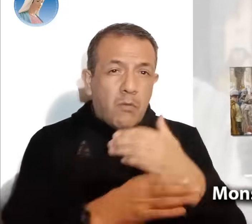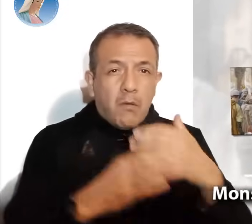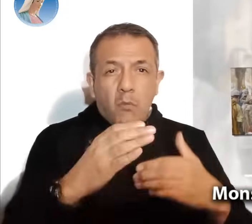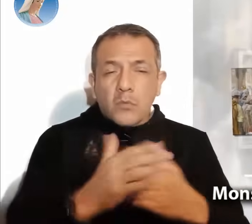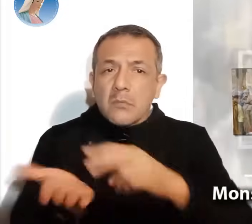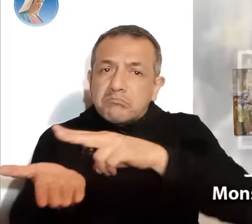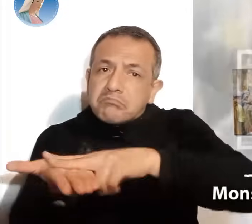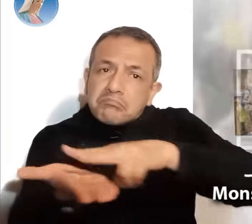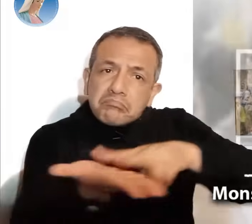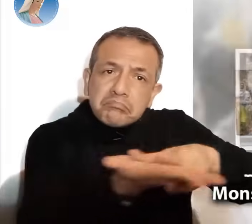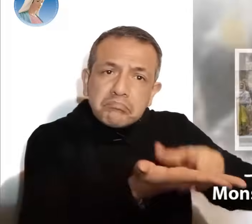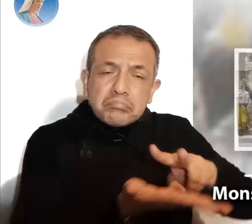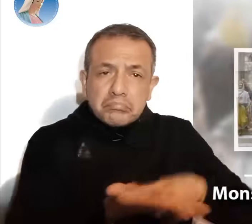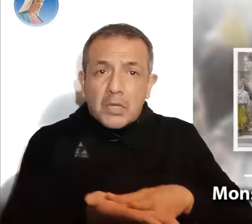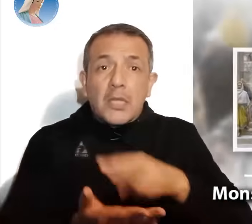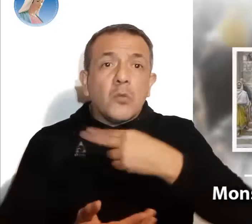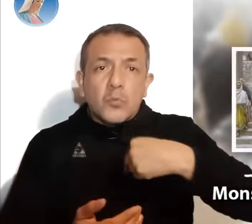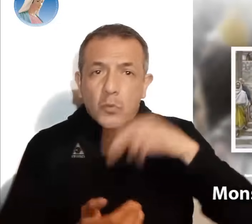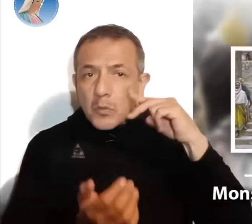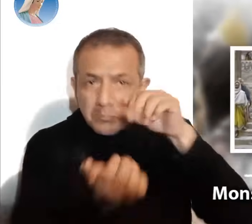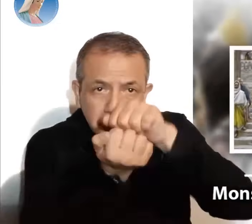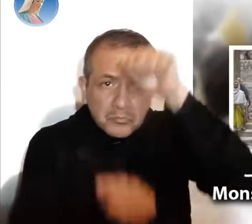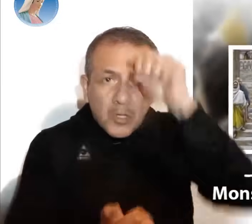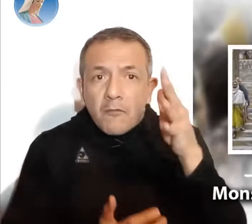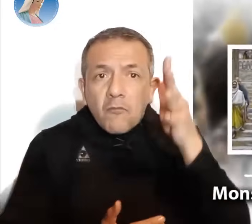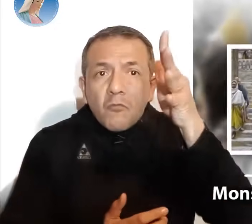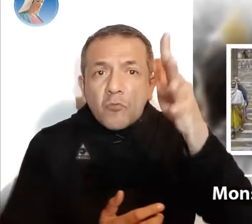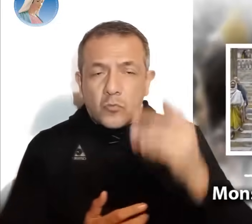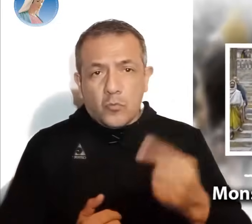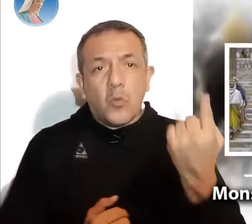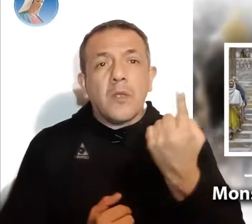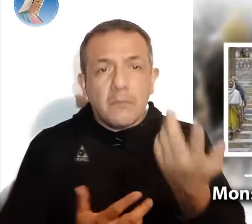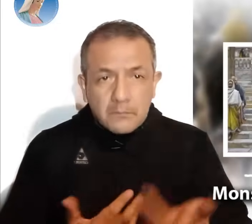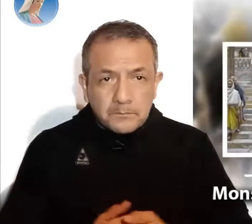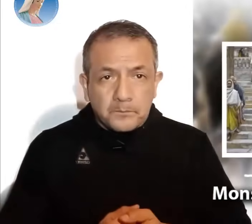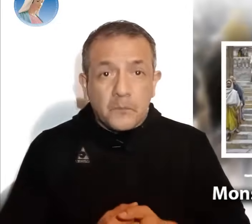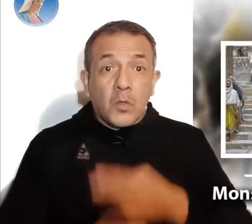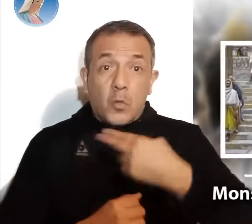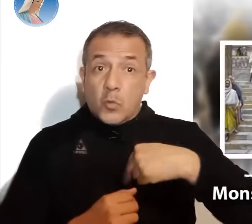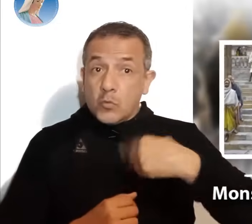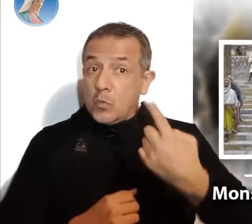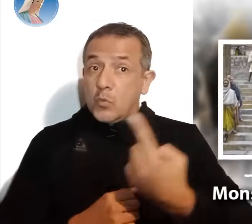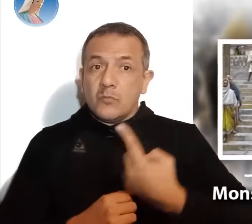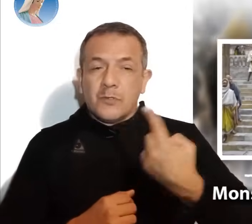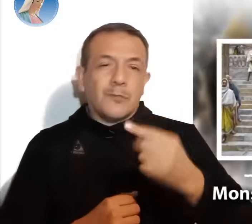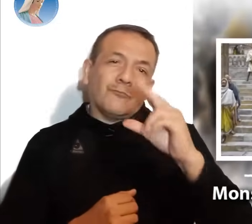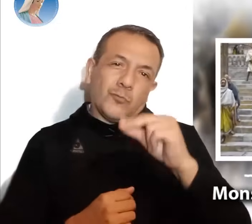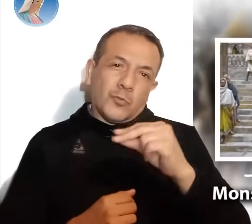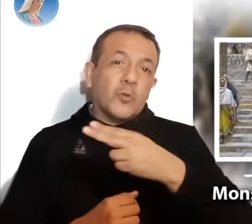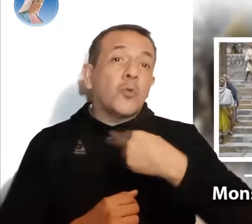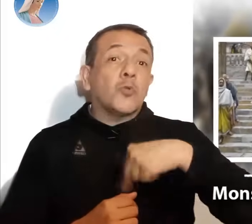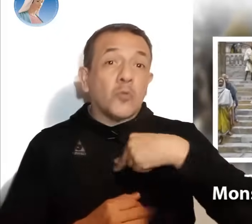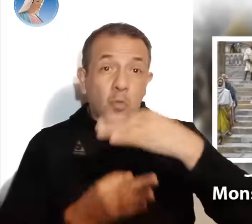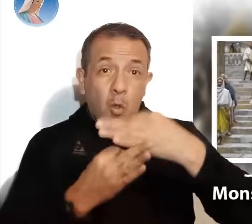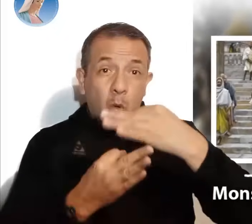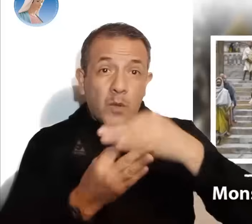valor y para que miremos el futuro. No somos eternos, somos polvo que hoy